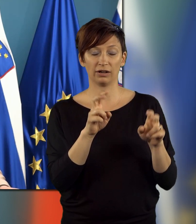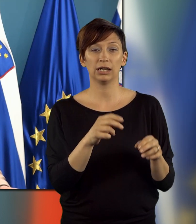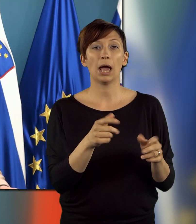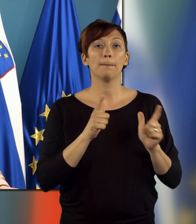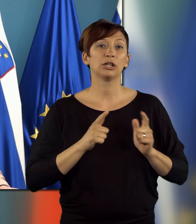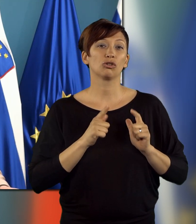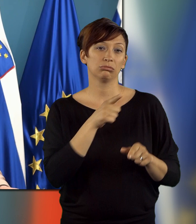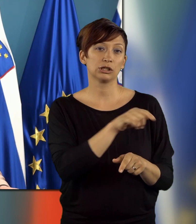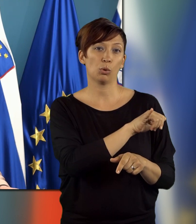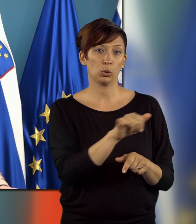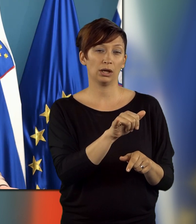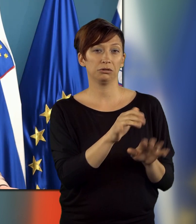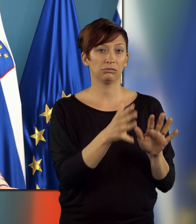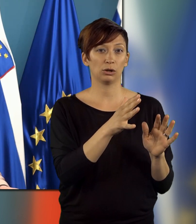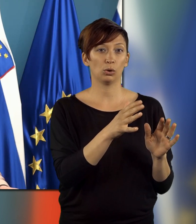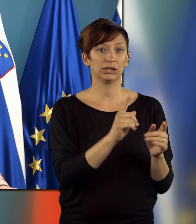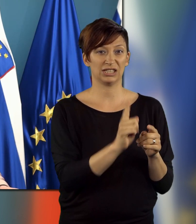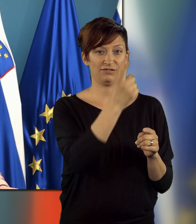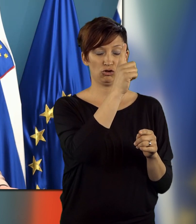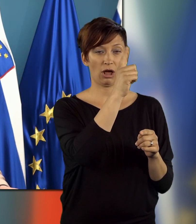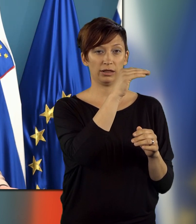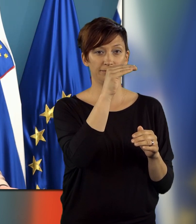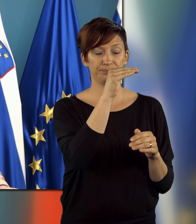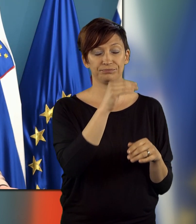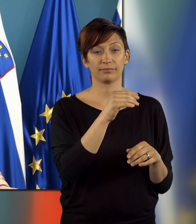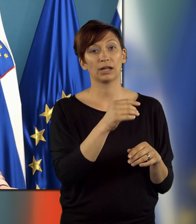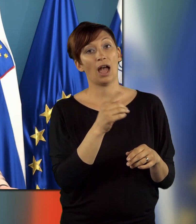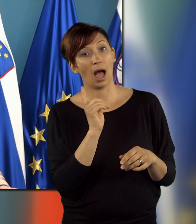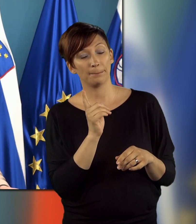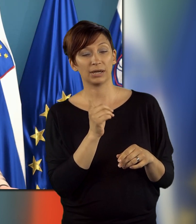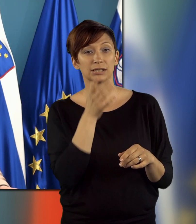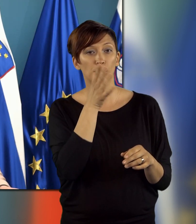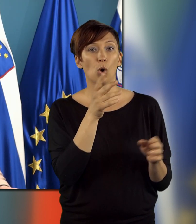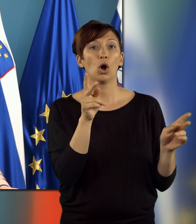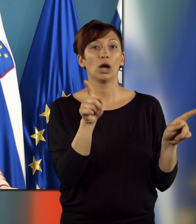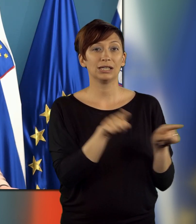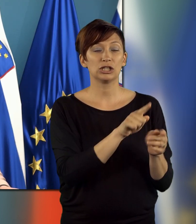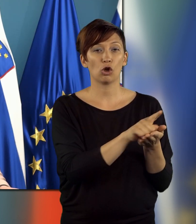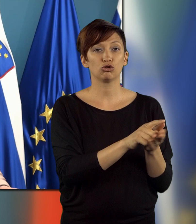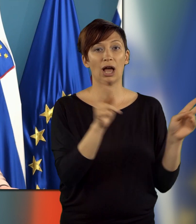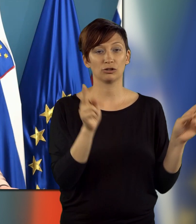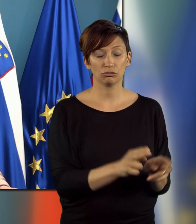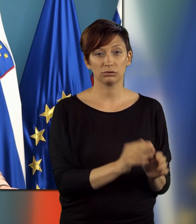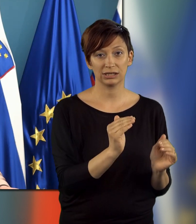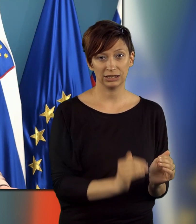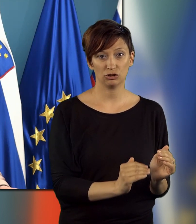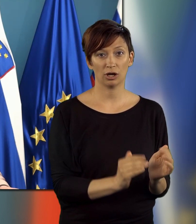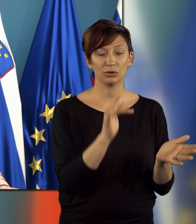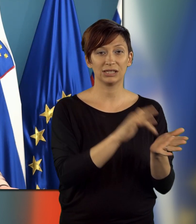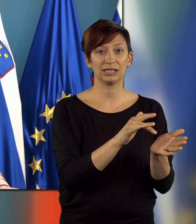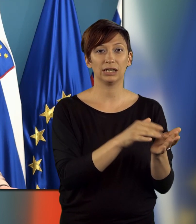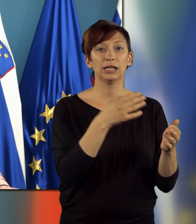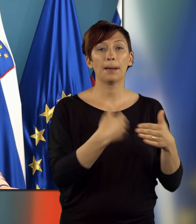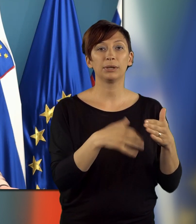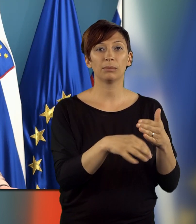da se bodo v letošnjem letu nekoliko zvišali, vendar se bo hkrati znižal ciljni deficit